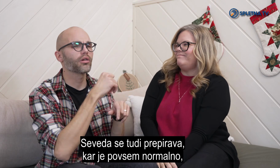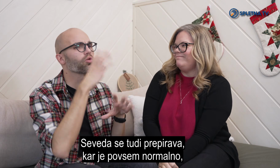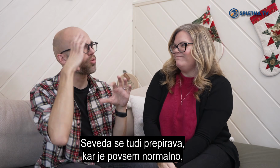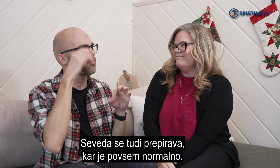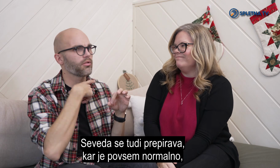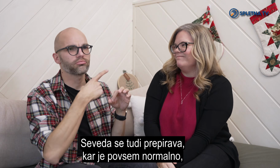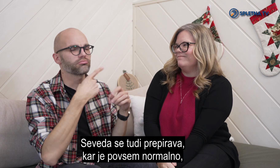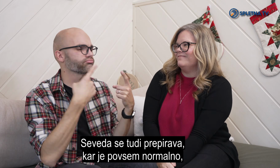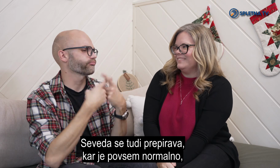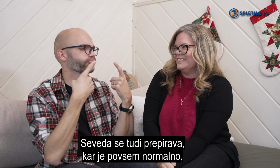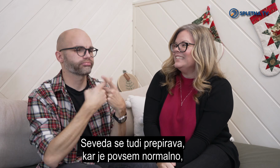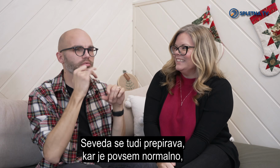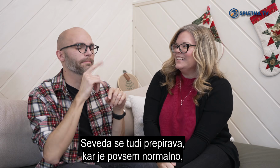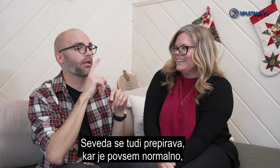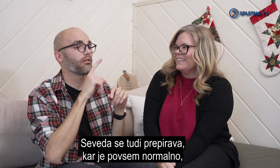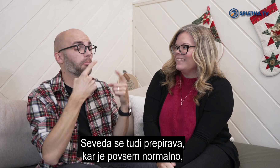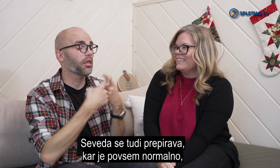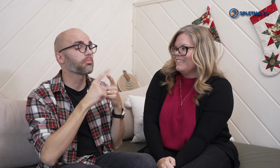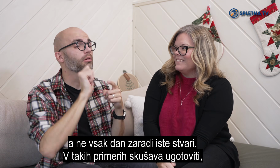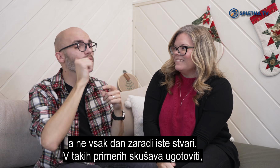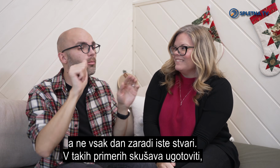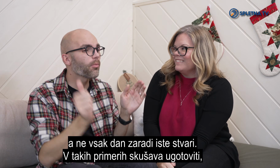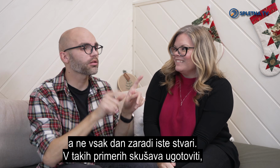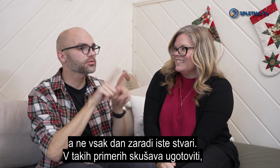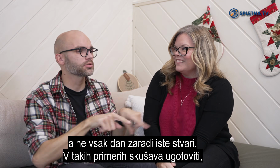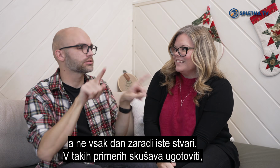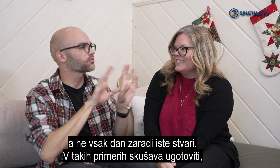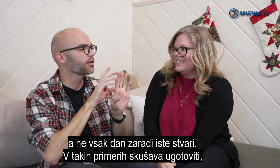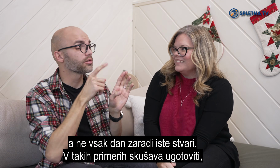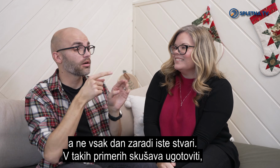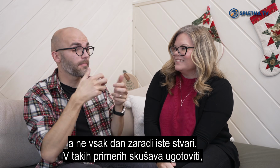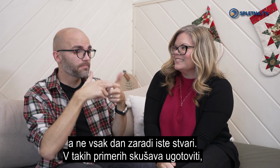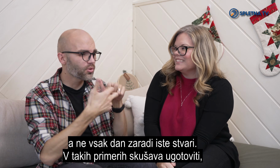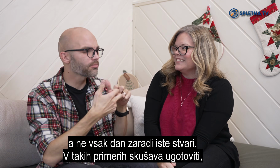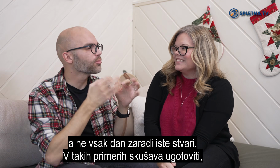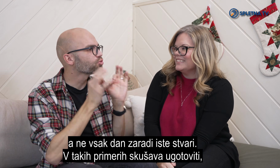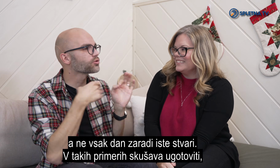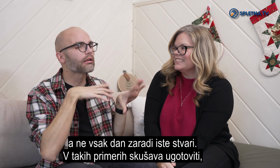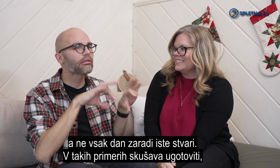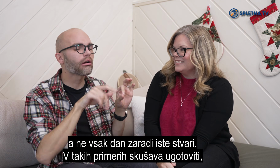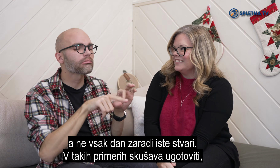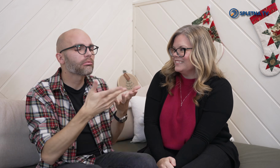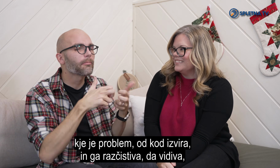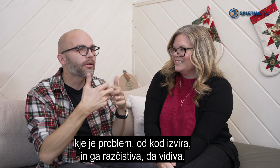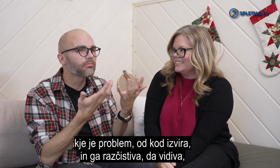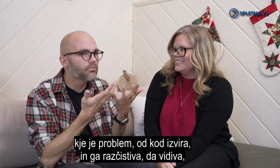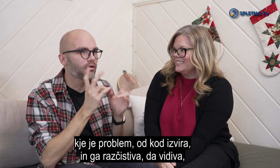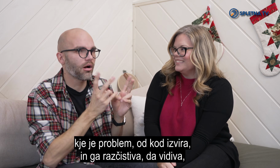Seveda se tudi prepirava, kar je povsem normalno, a ne vsak dan zaradi iste stvari. V takih primerih skušava ugotoviti, kje